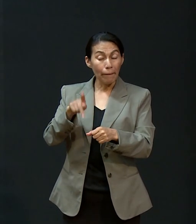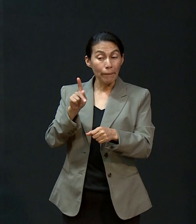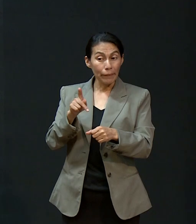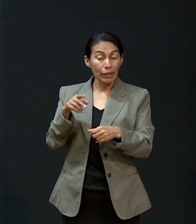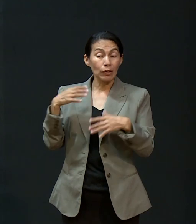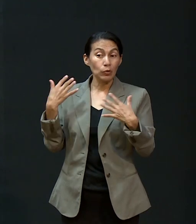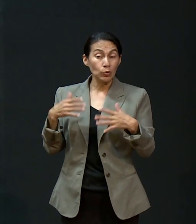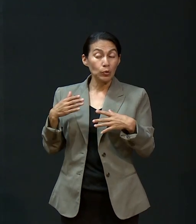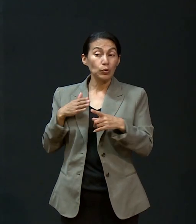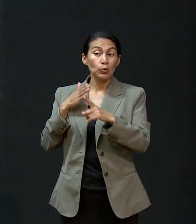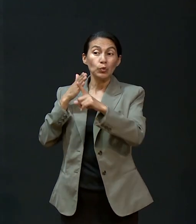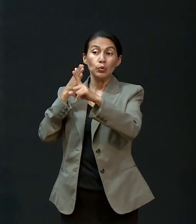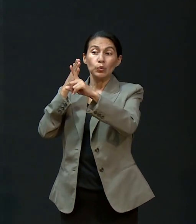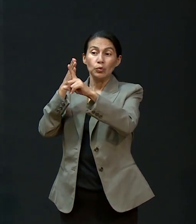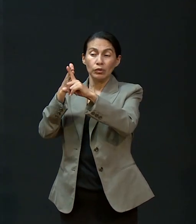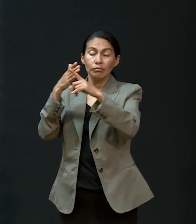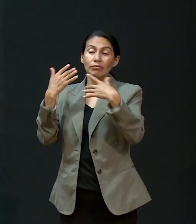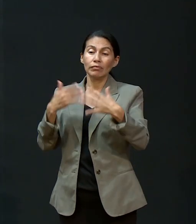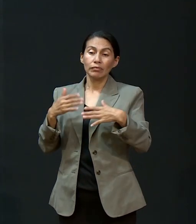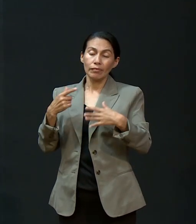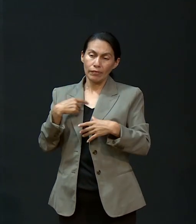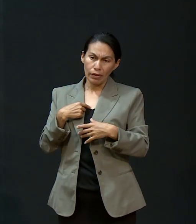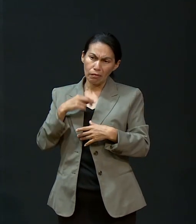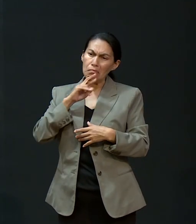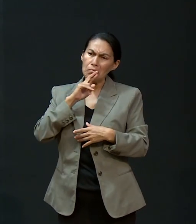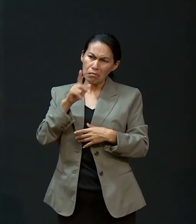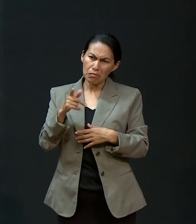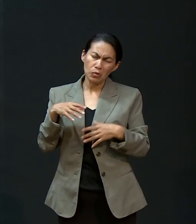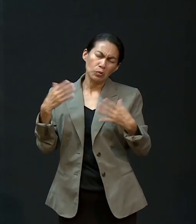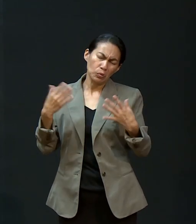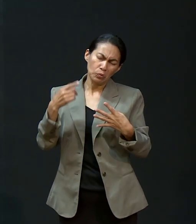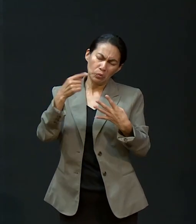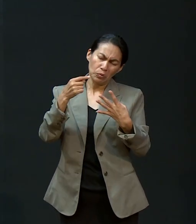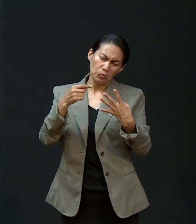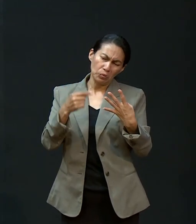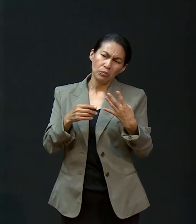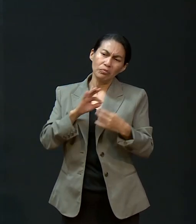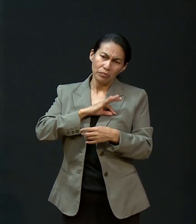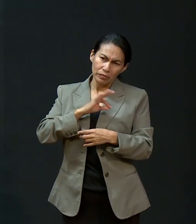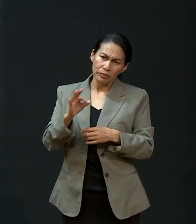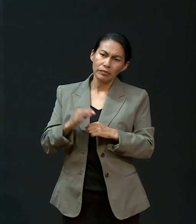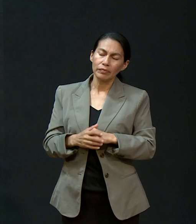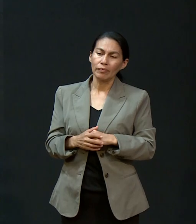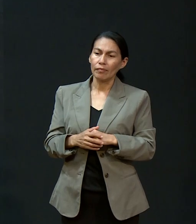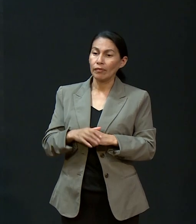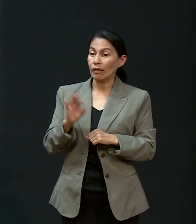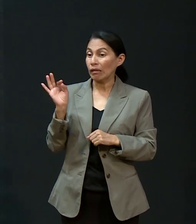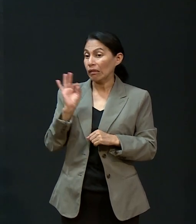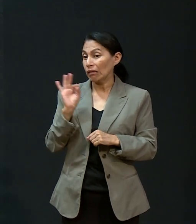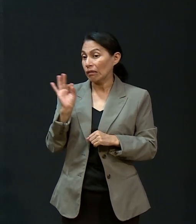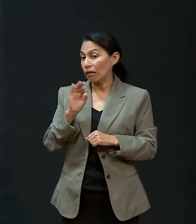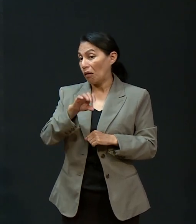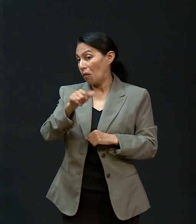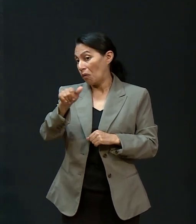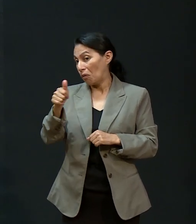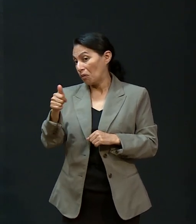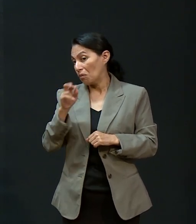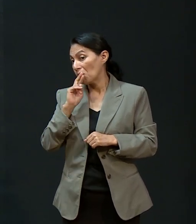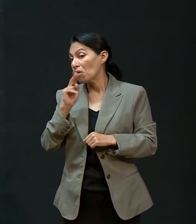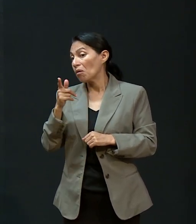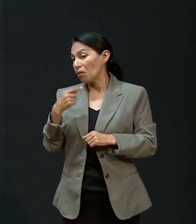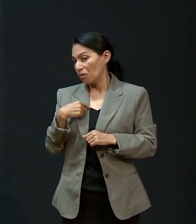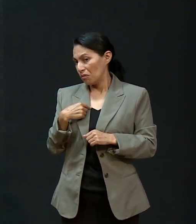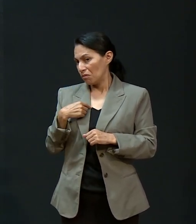pero también es un reto porque sé que hay muchas cosas que puedo mejorar, que tal vez otros tengan